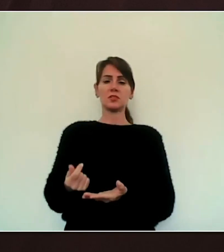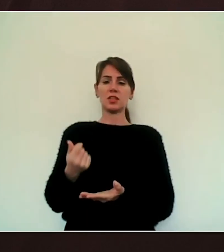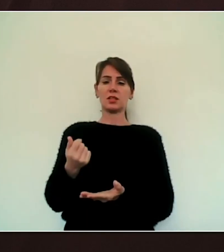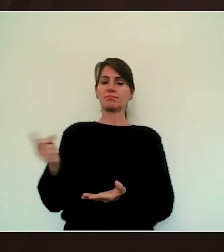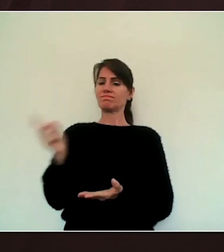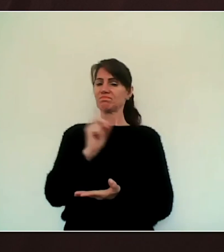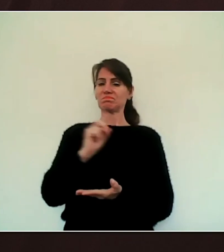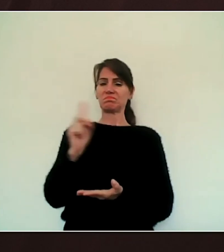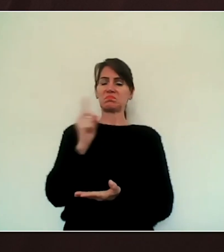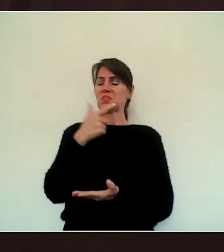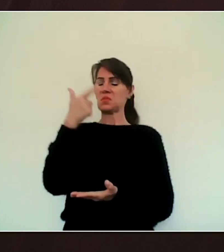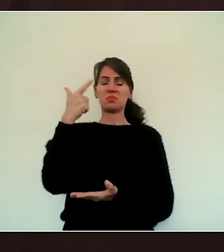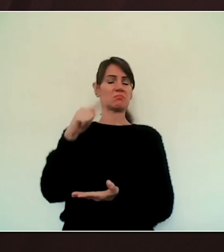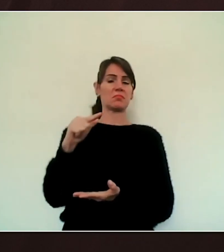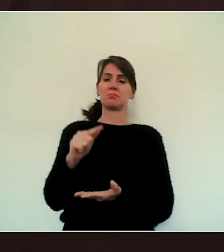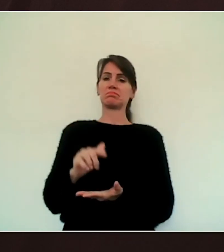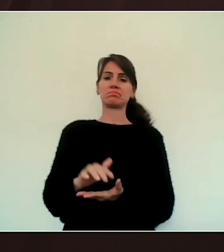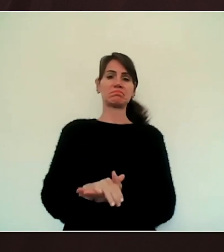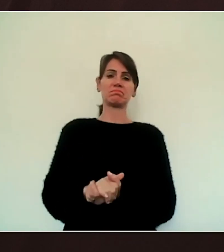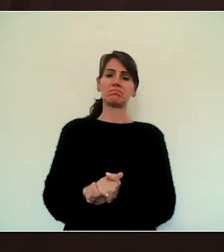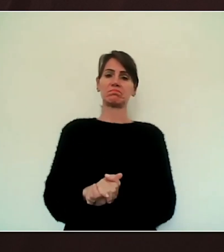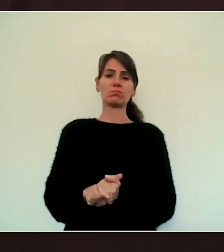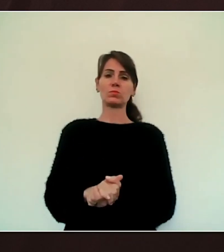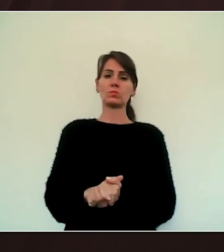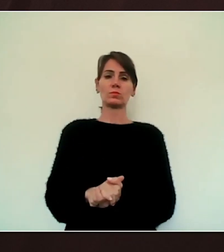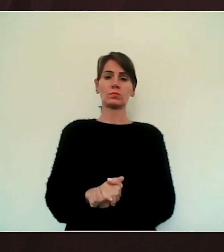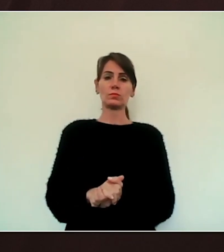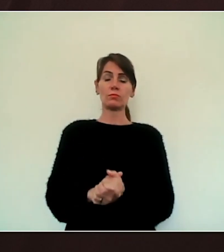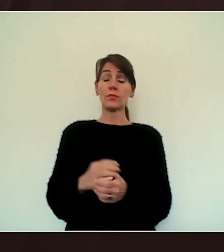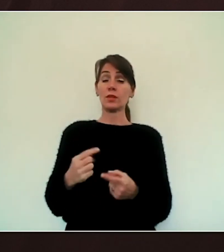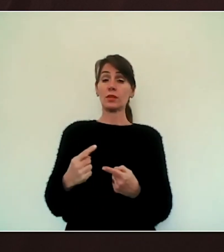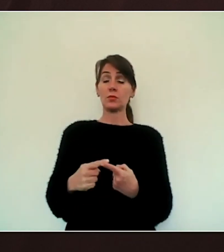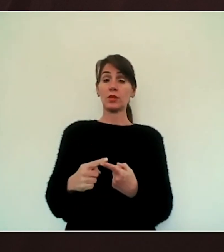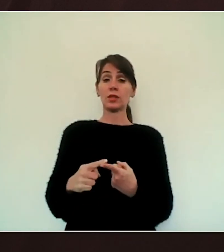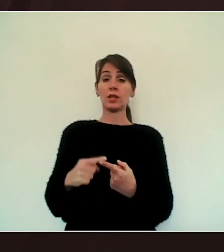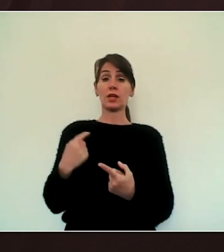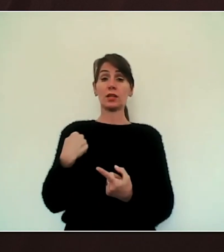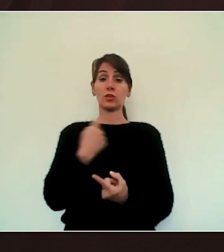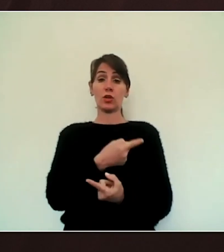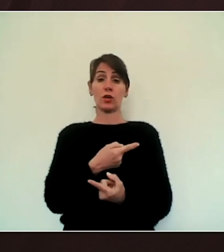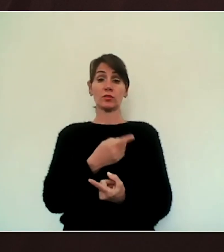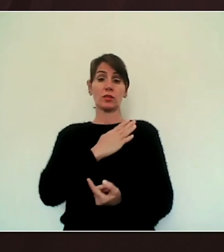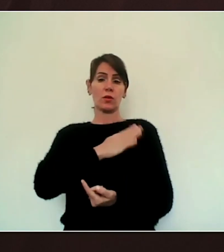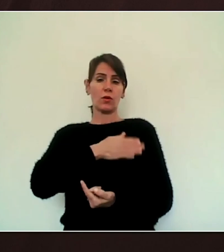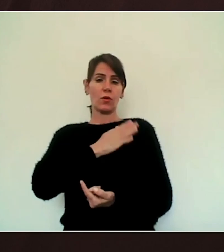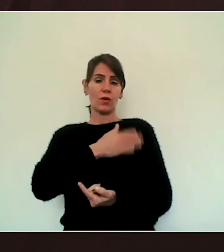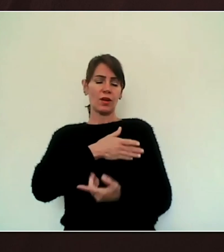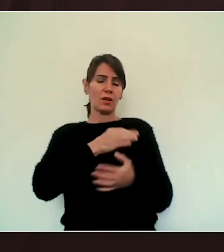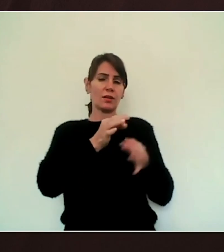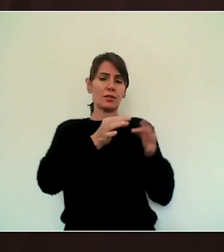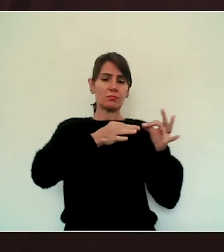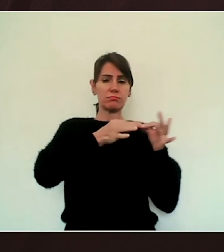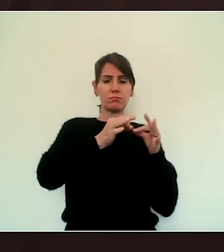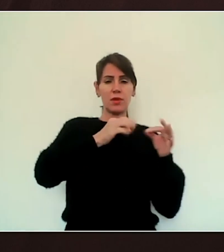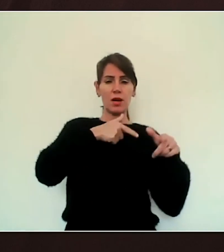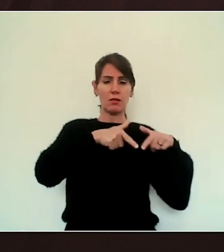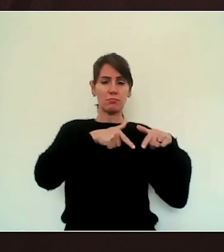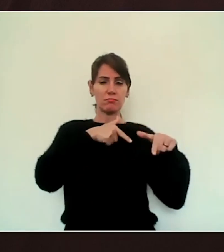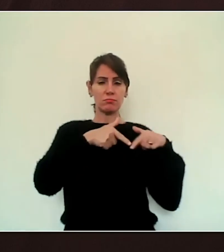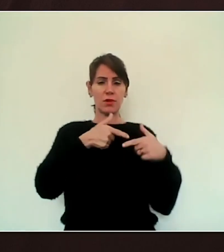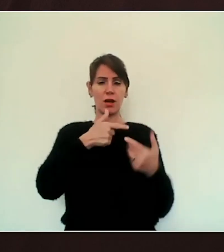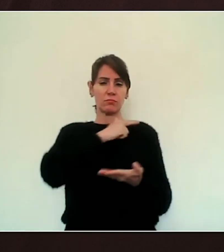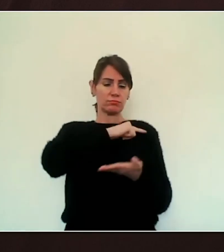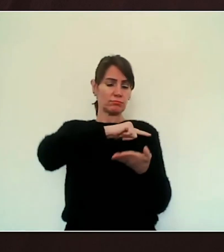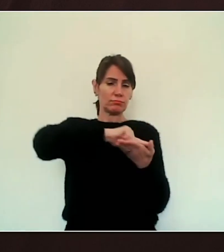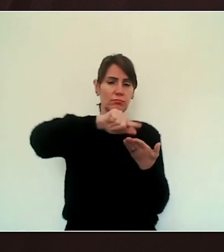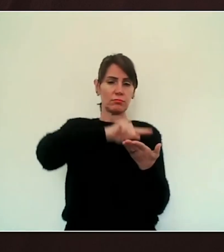O Senhor, porque nós tratamos com o nosso coração, temos um coração, e a palavra profética é a nossa salvação. A palavra